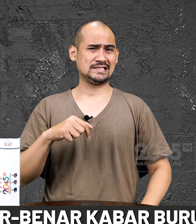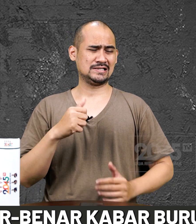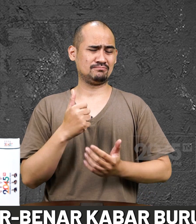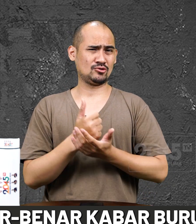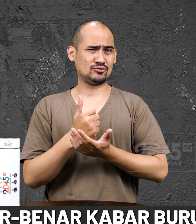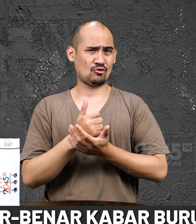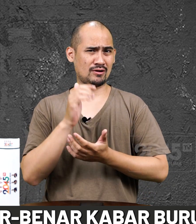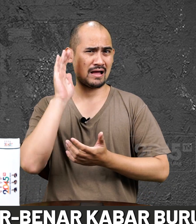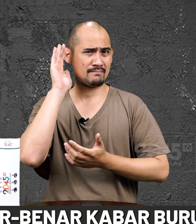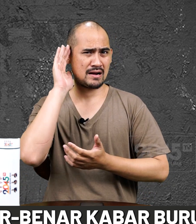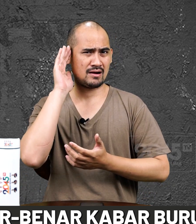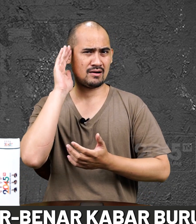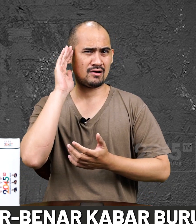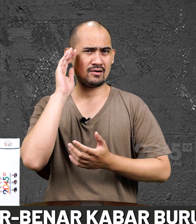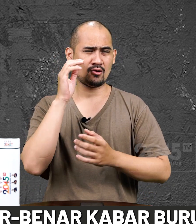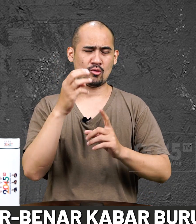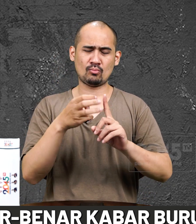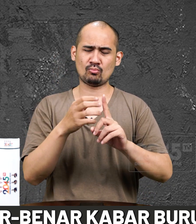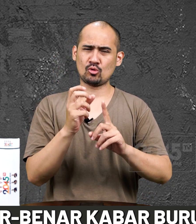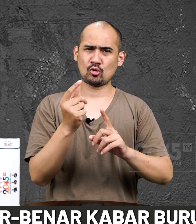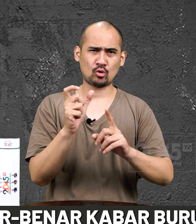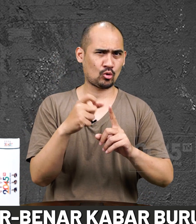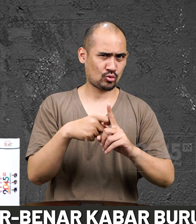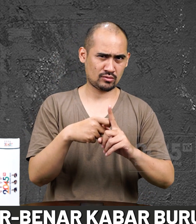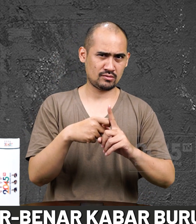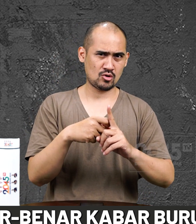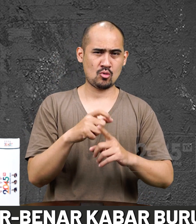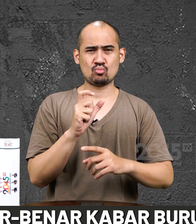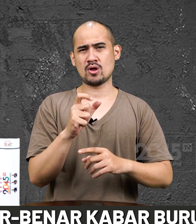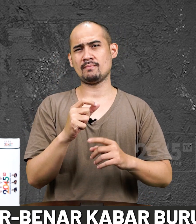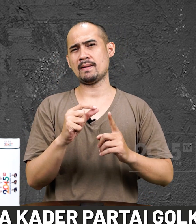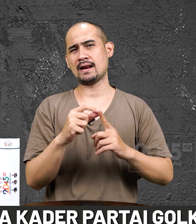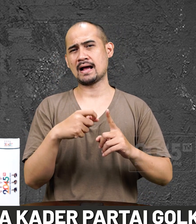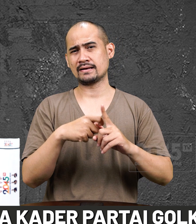Ini benar-benar kabar buruk buat para kader Partai Golkar.